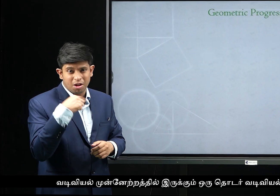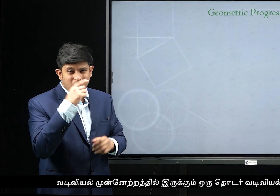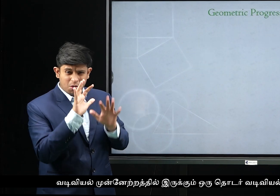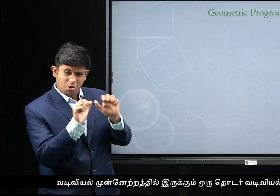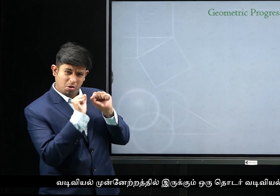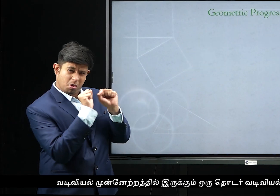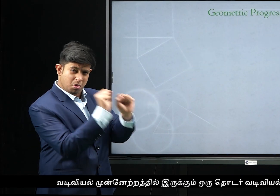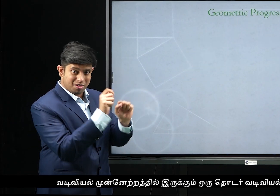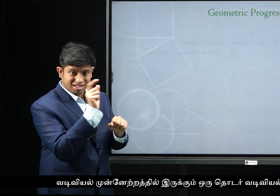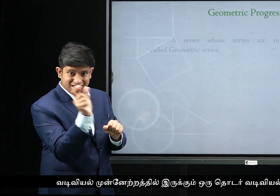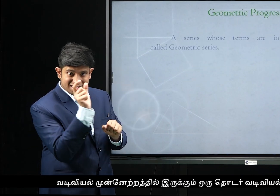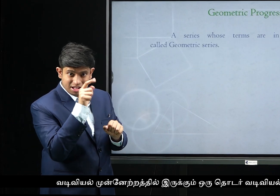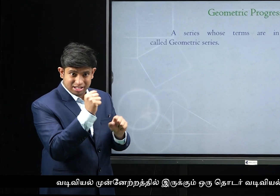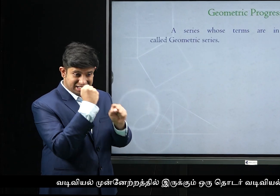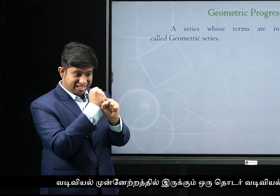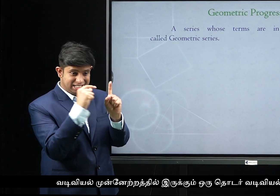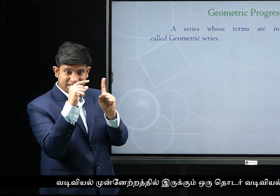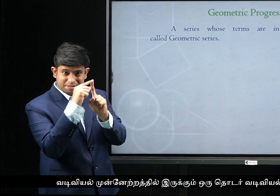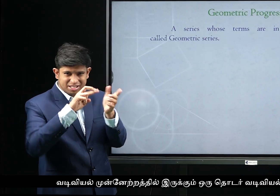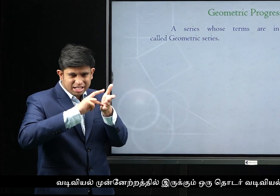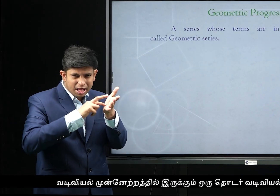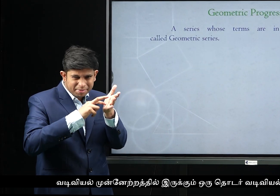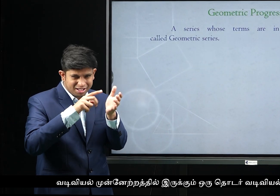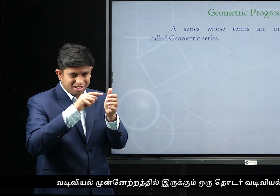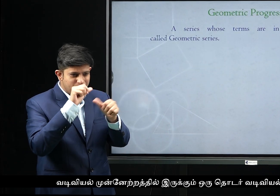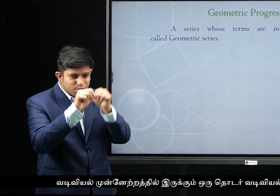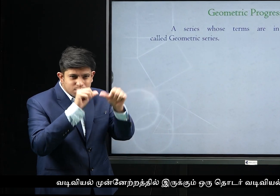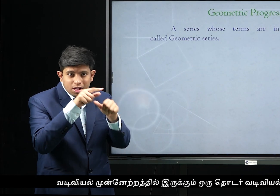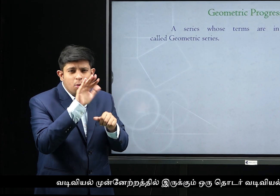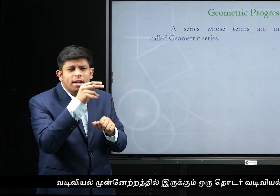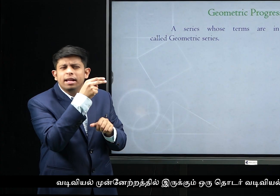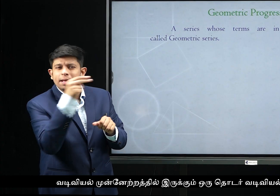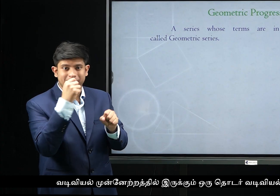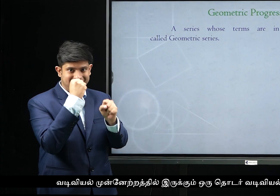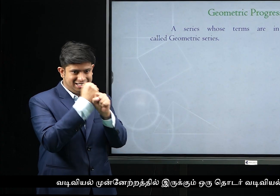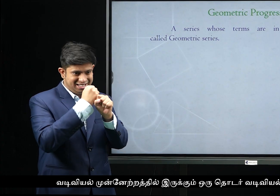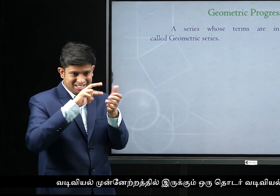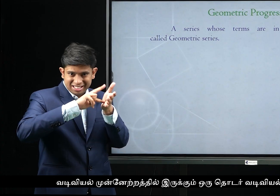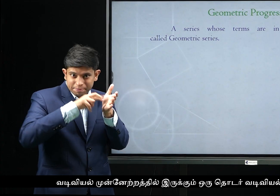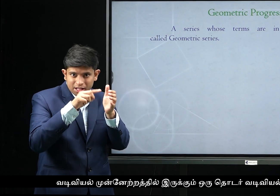வடிவியல் முன்னேற்றத்தில் இருக்கும் ஒரு தொடர் வடிவியல் தொடர் எனப்படும்.